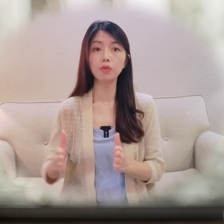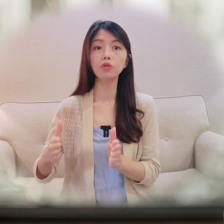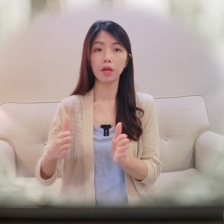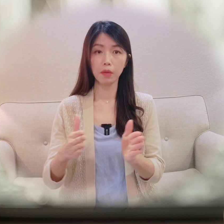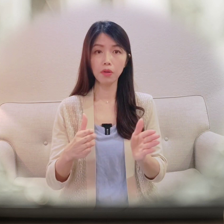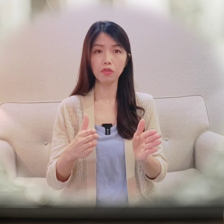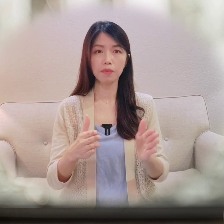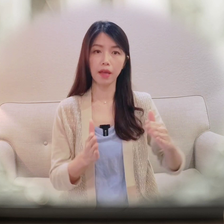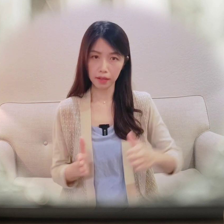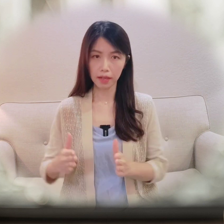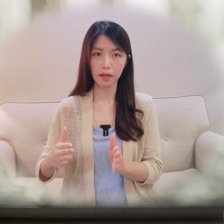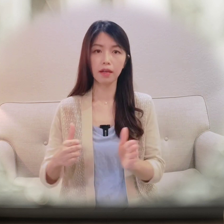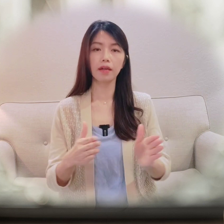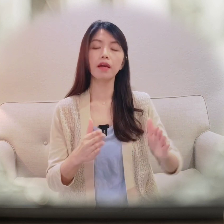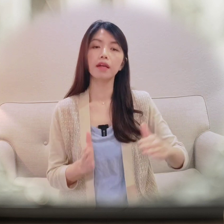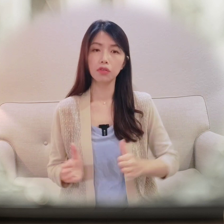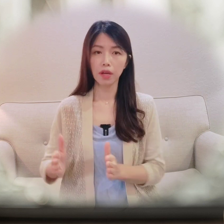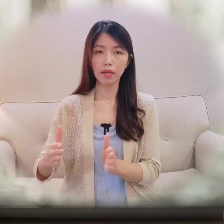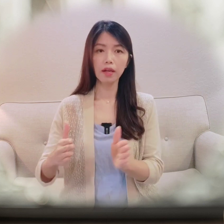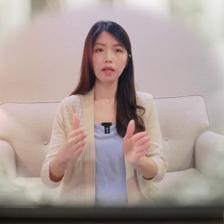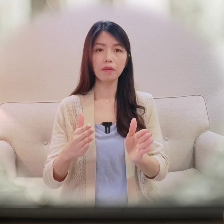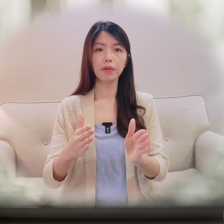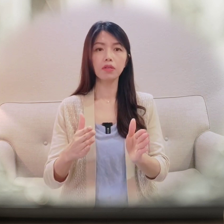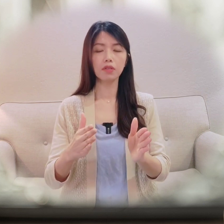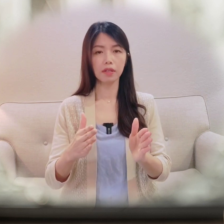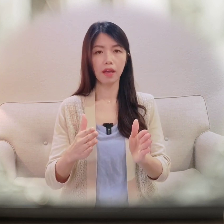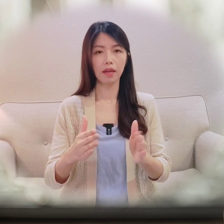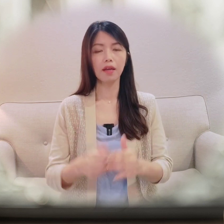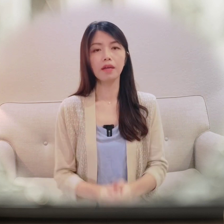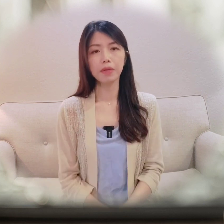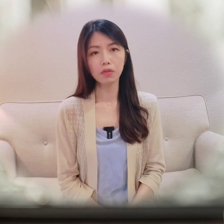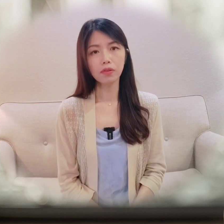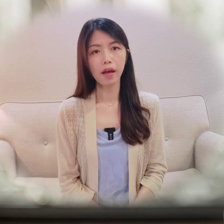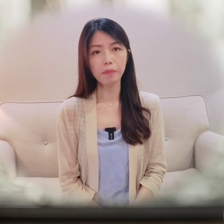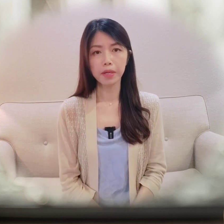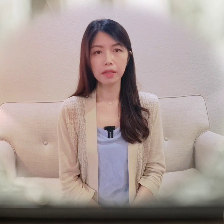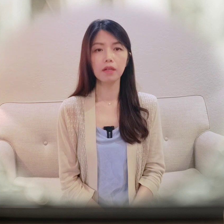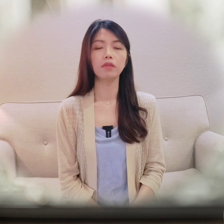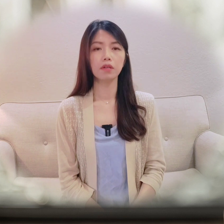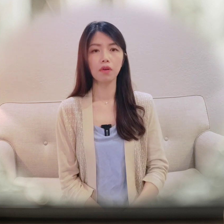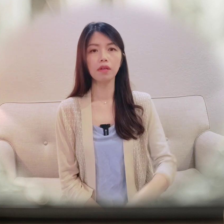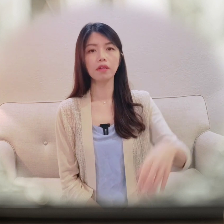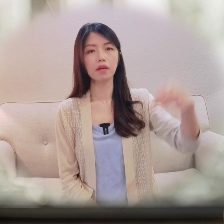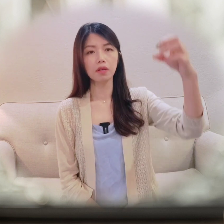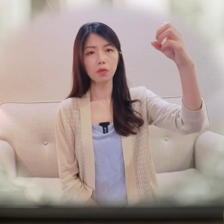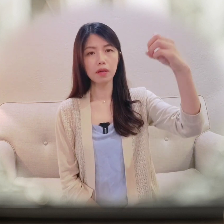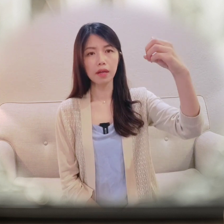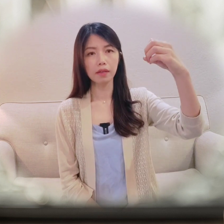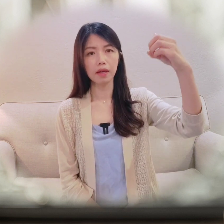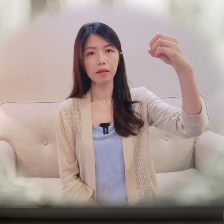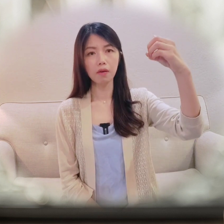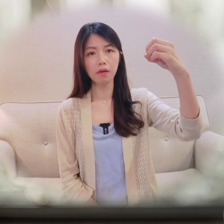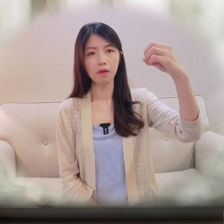길처럼 구불구불하게 표현해 주시면 돼요. 길, 주의 길 비추시네. 비추다, 빛 이런 뜻의 수어는 손을